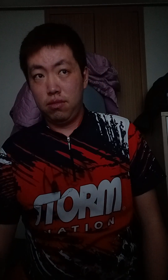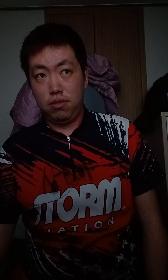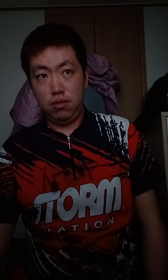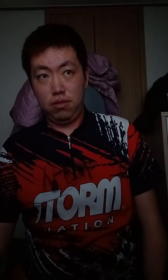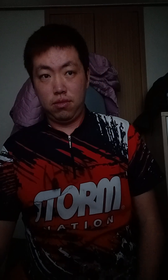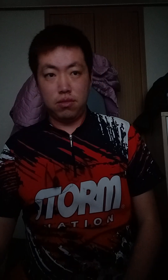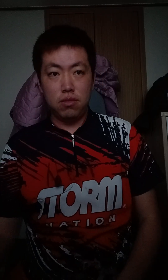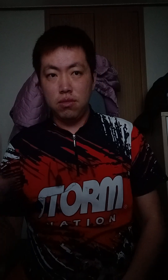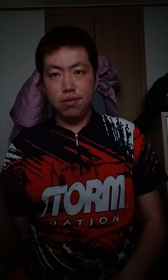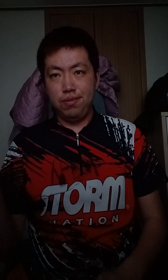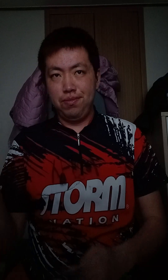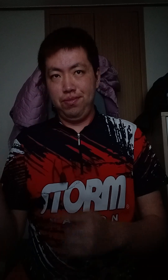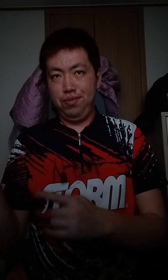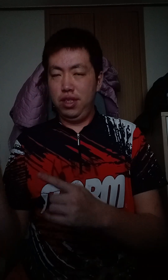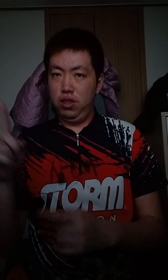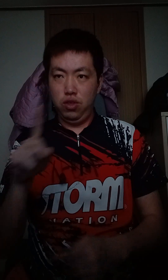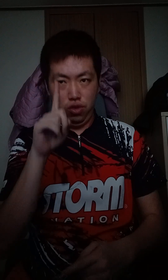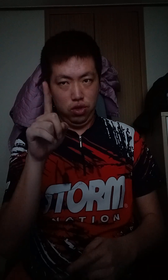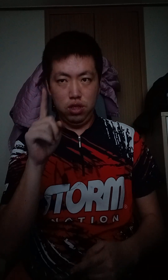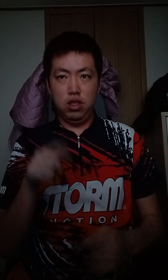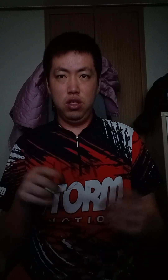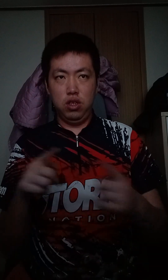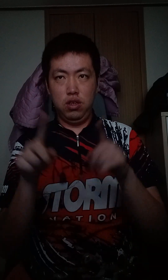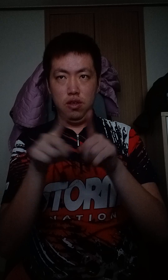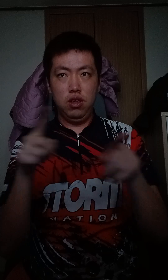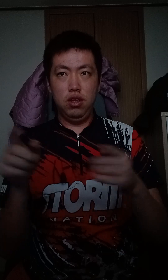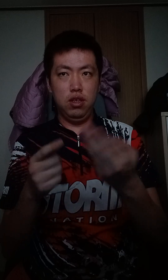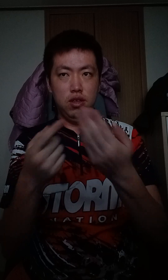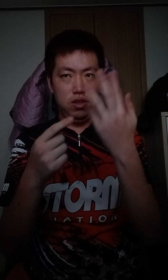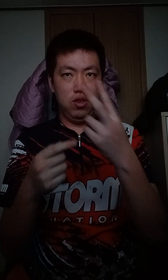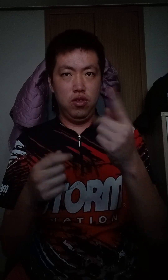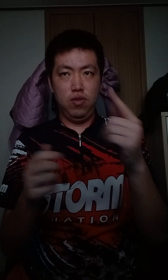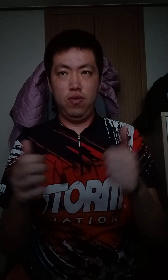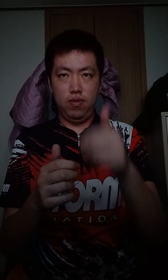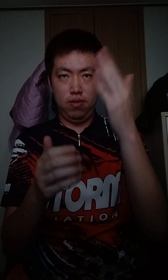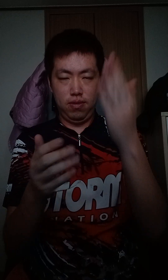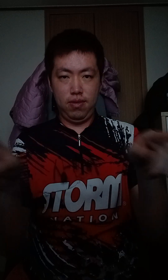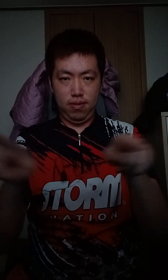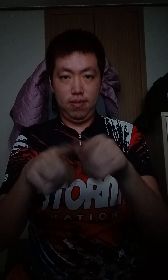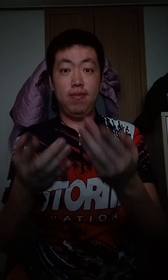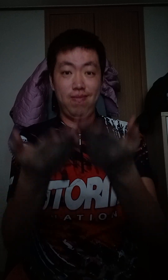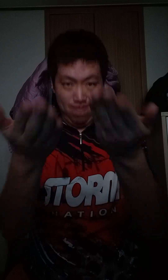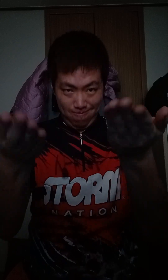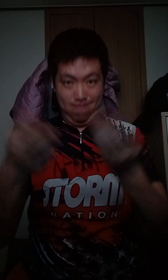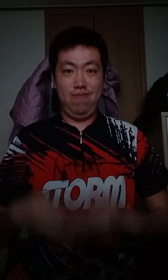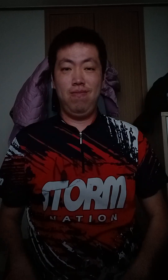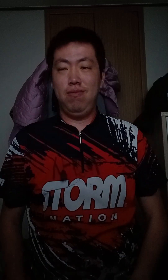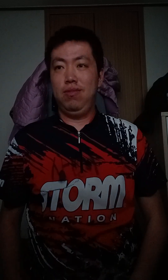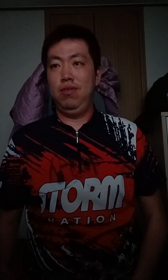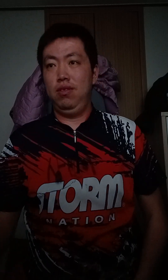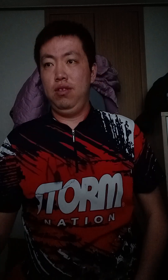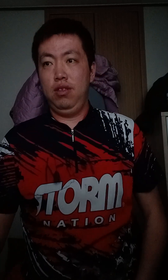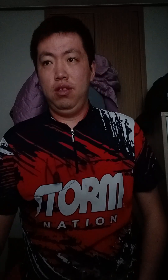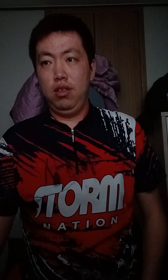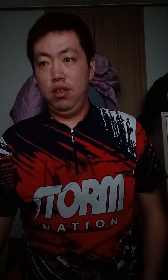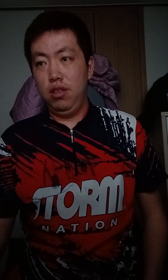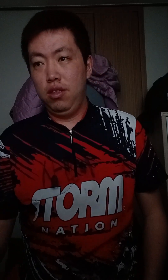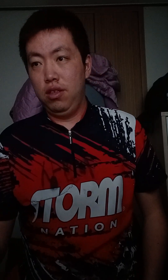언제 어디서나 내 손 안의 뉴스. 광주 MBC 뉴스 유튜브 구독으로 함께하세요. 지방 많은 곳